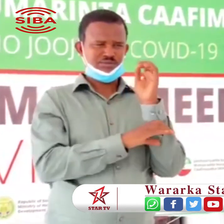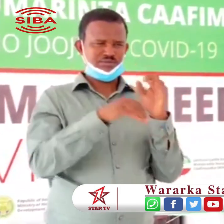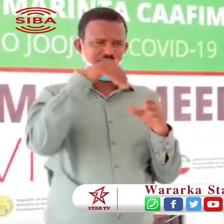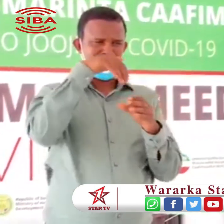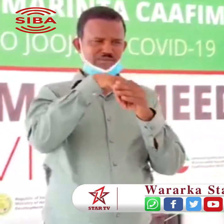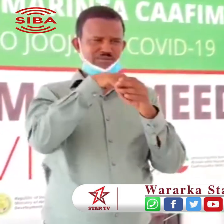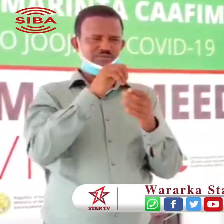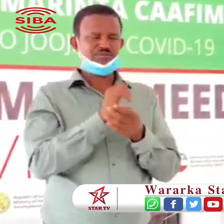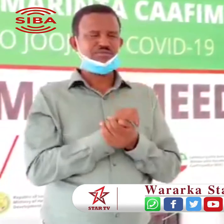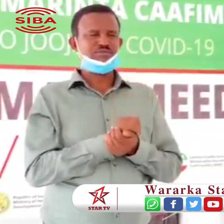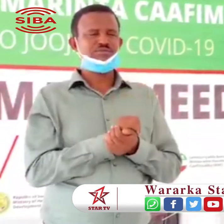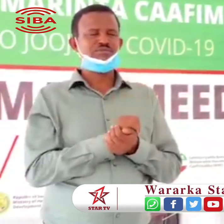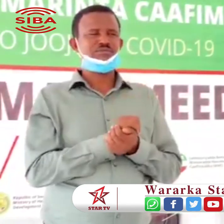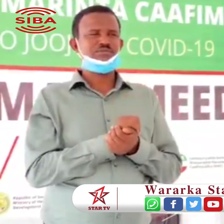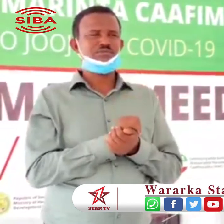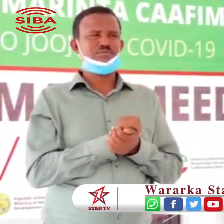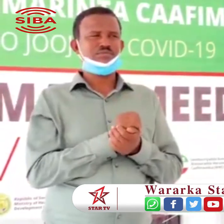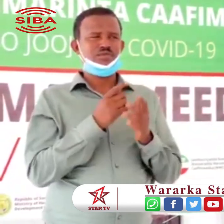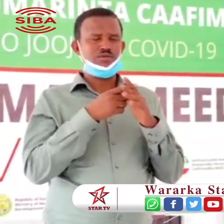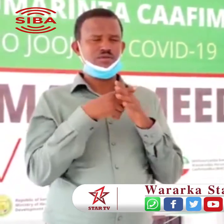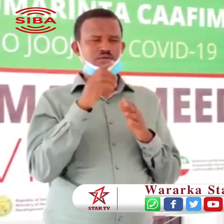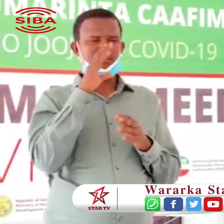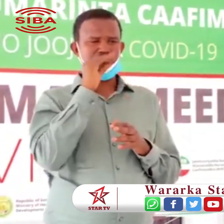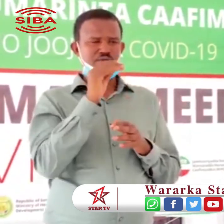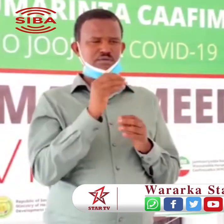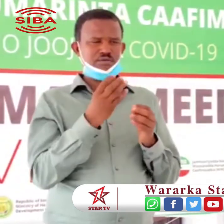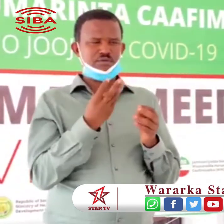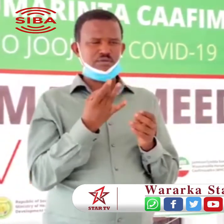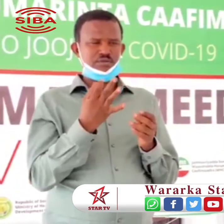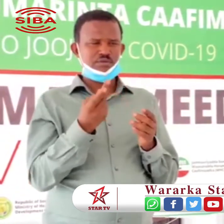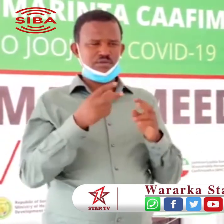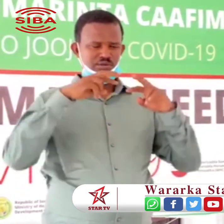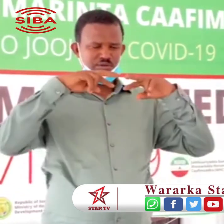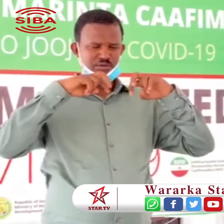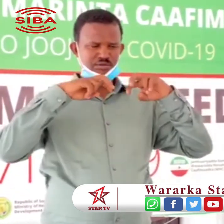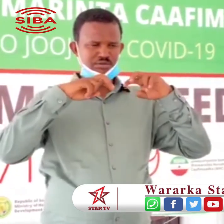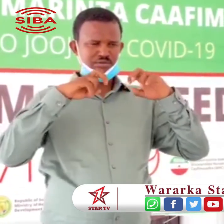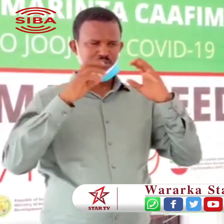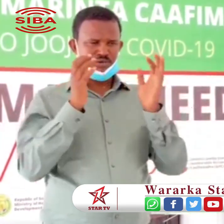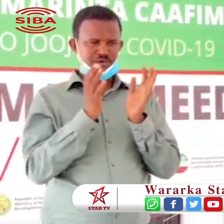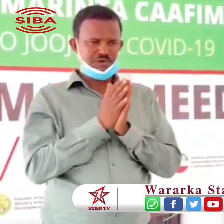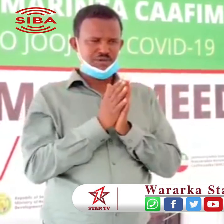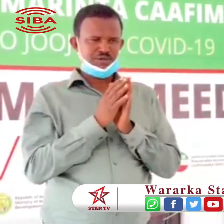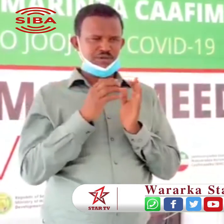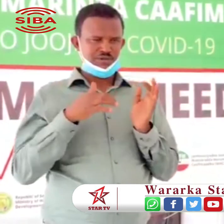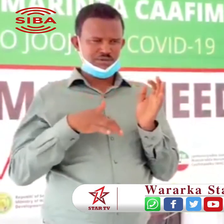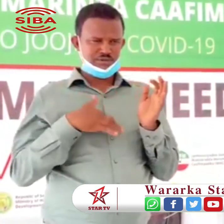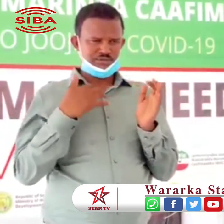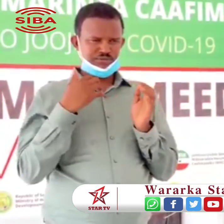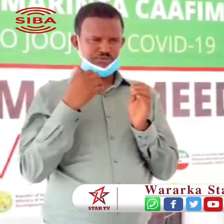hadlo tirada laga qaaday shaybaarka ee la tasgareeyey